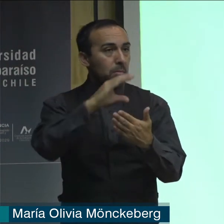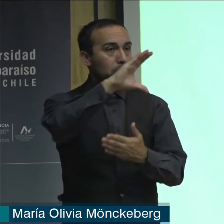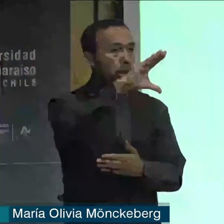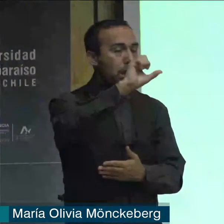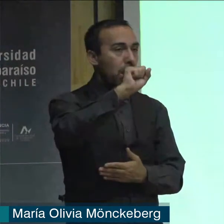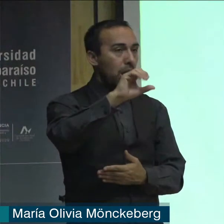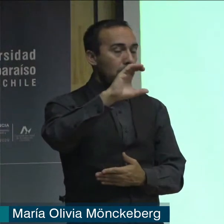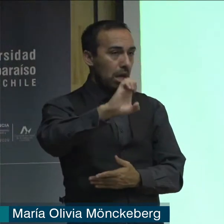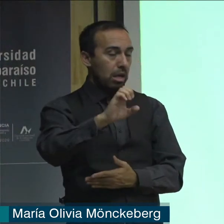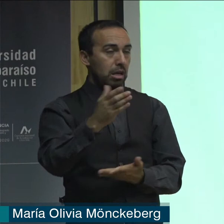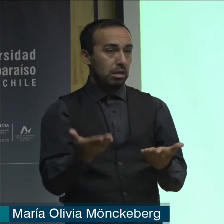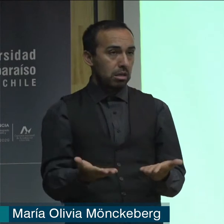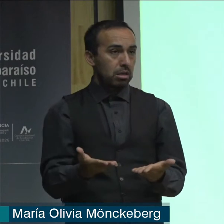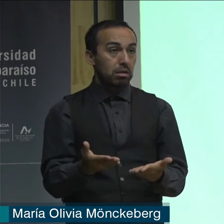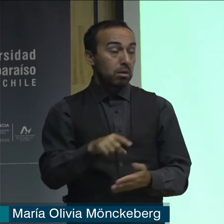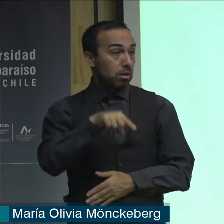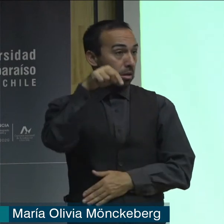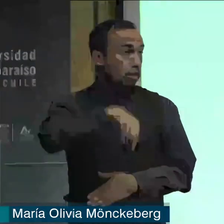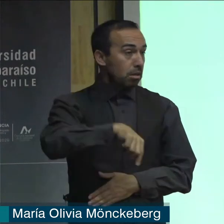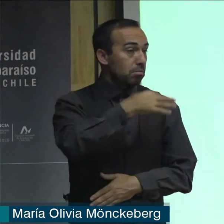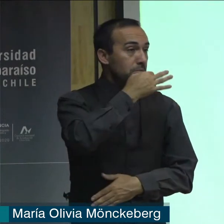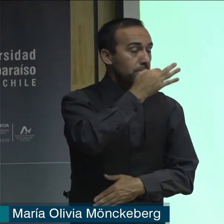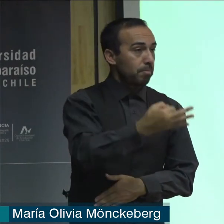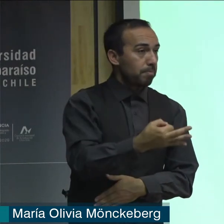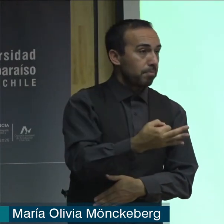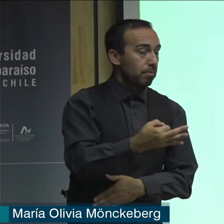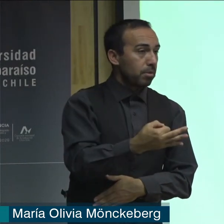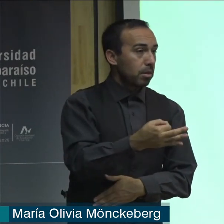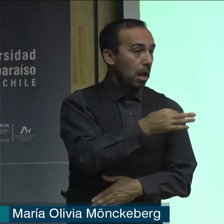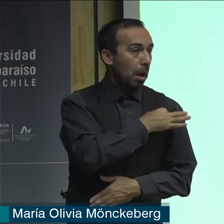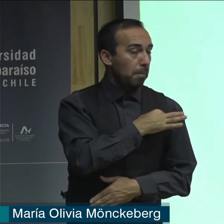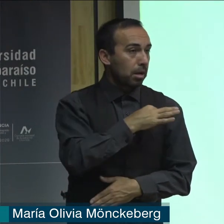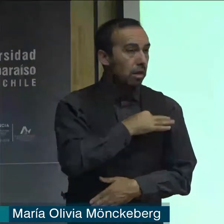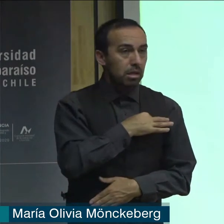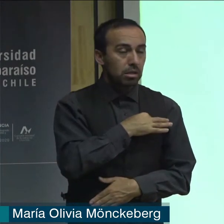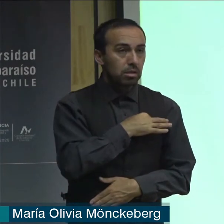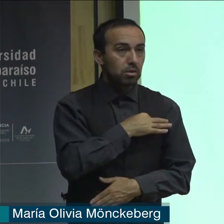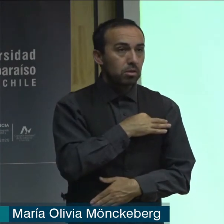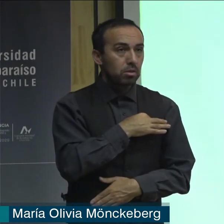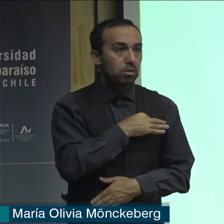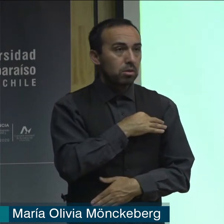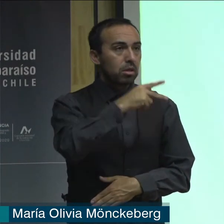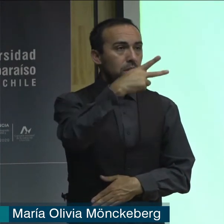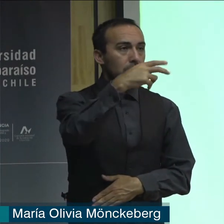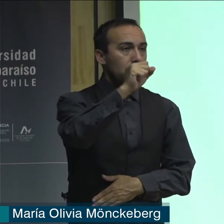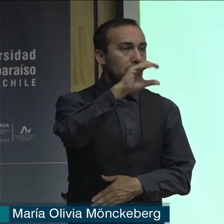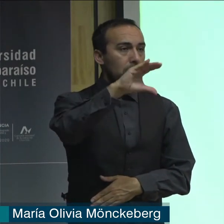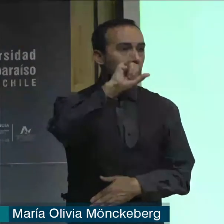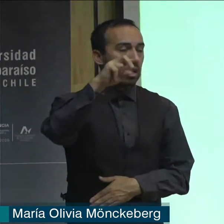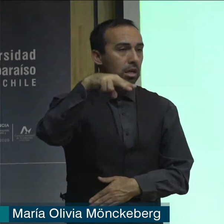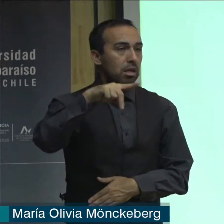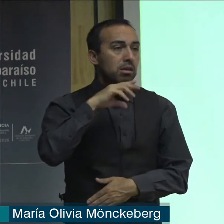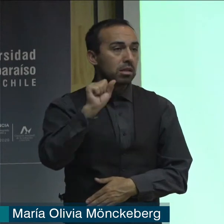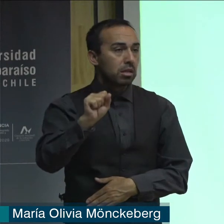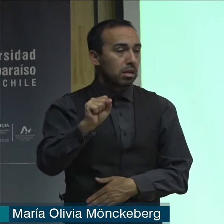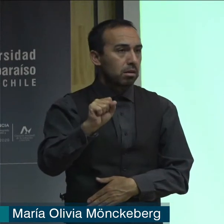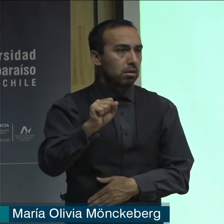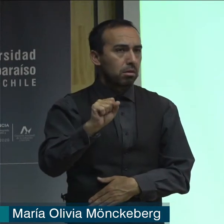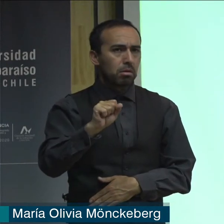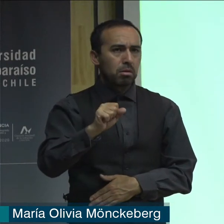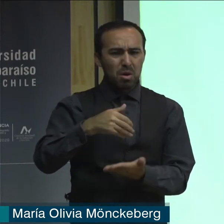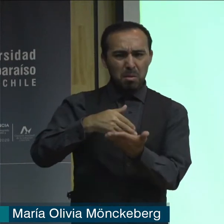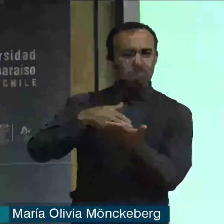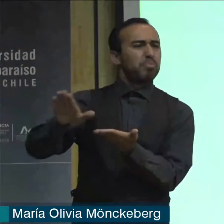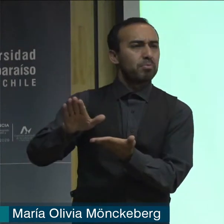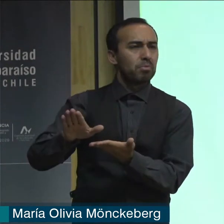lo decía el ministro Hacienda ayer anteayer fue rechazada la reforma tributaria